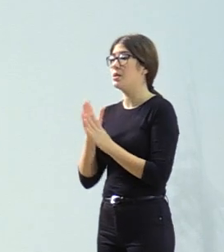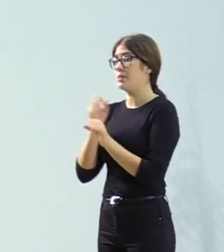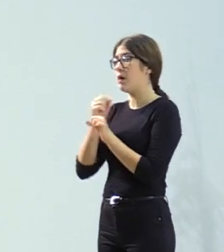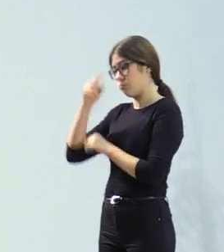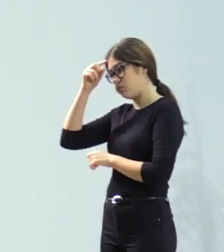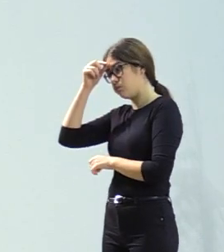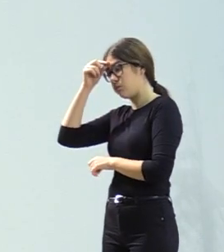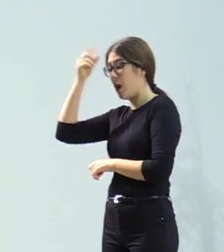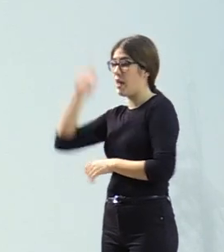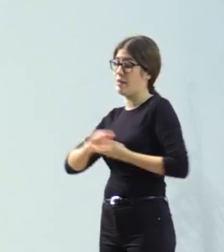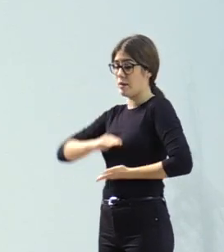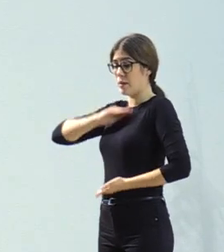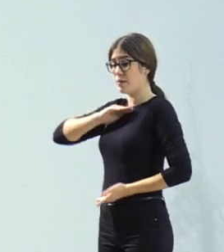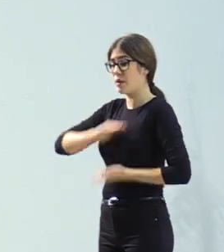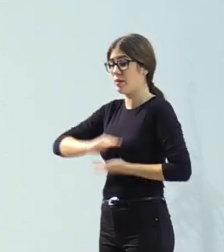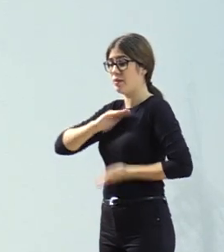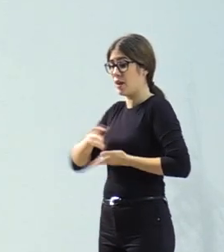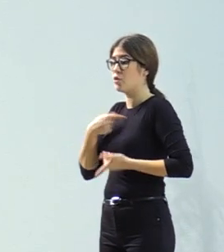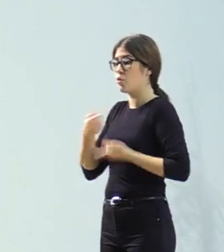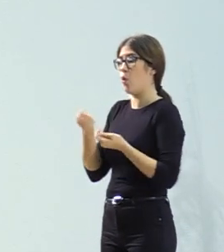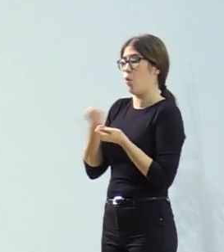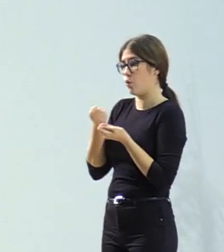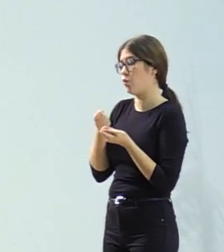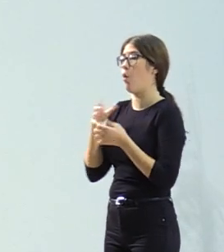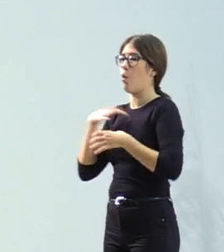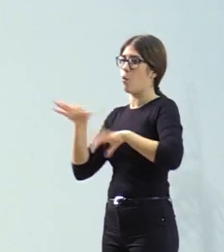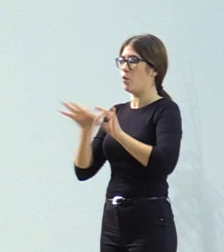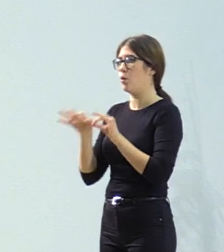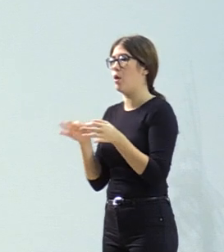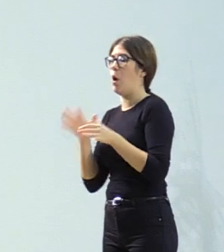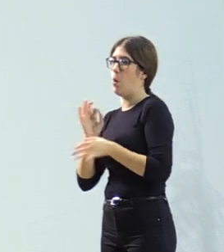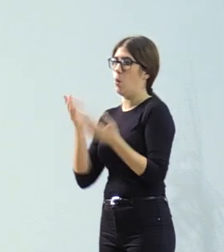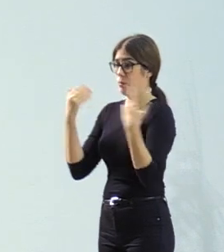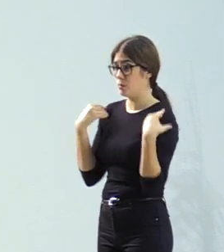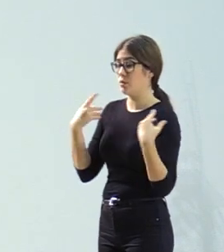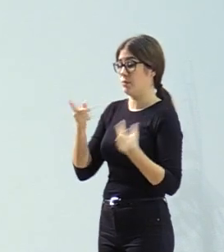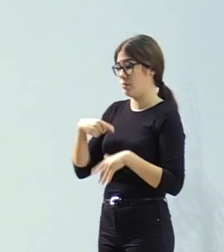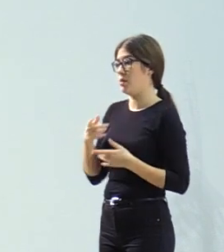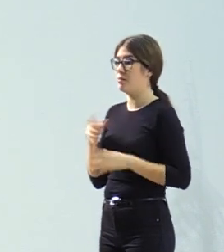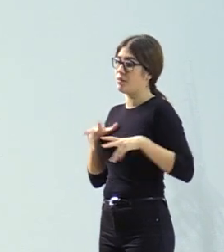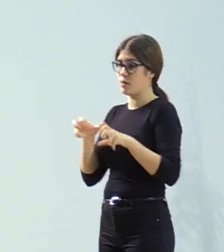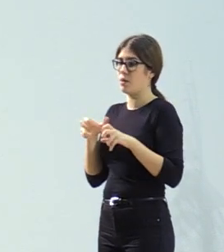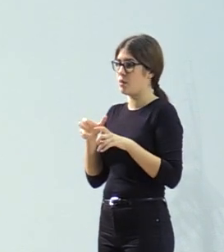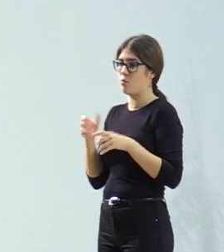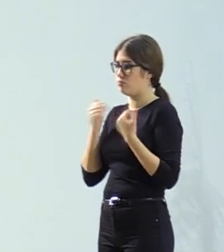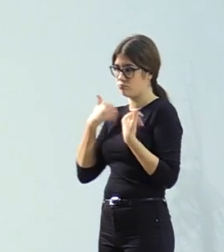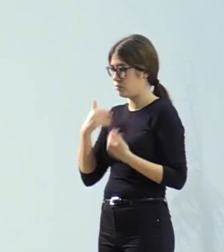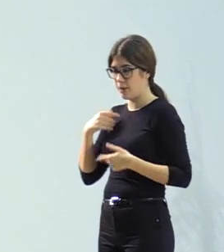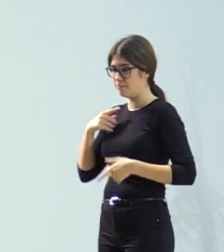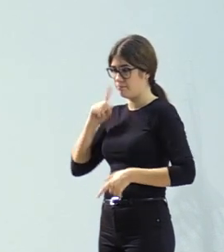capacidad de analizar tu realidad. Entonces esto, poder llevarlo a cabo desde el principio.